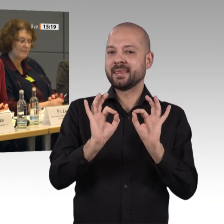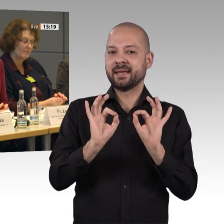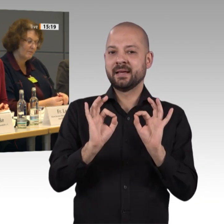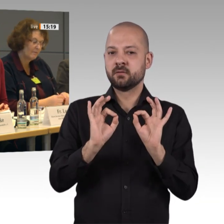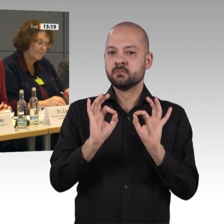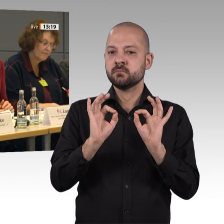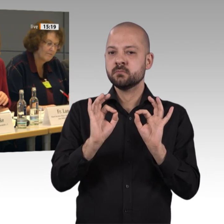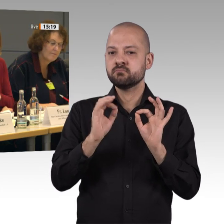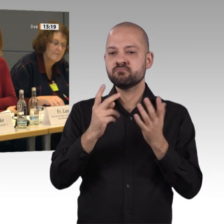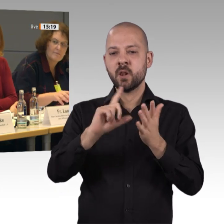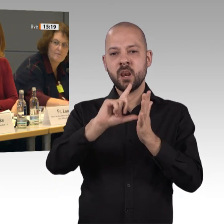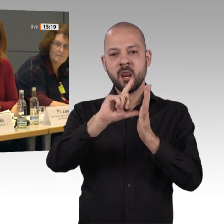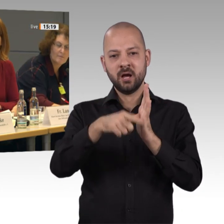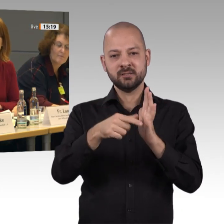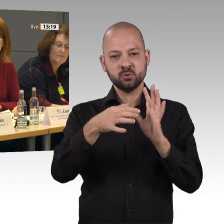mit den